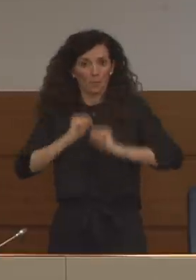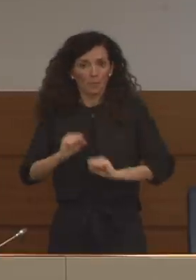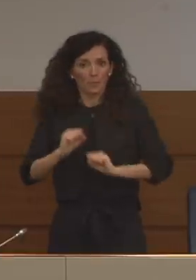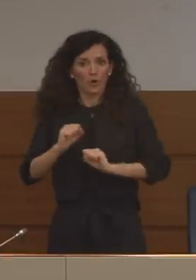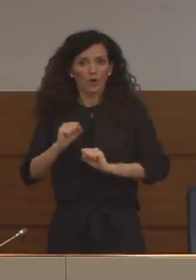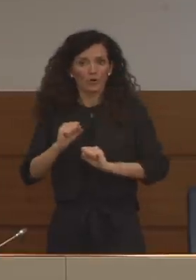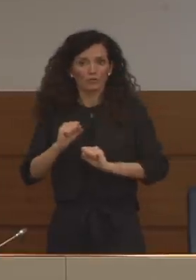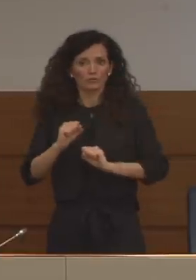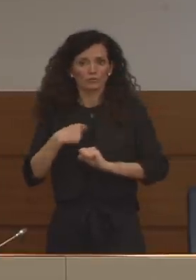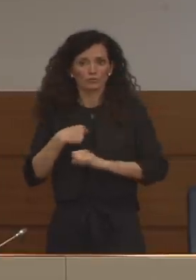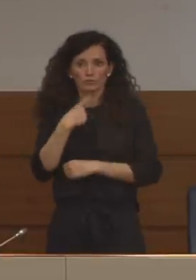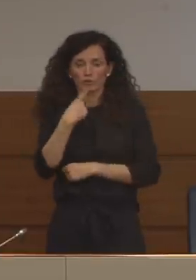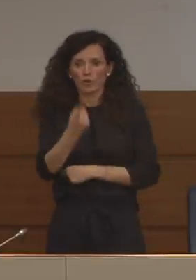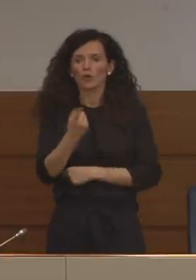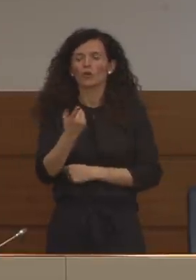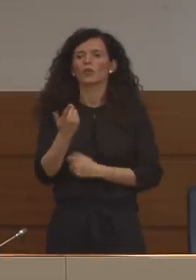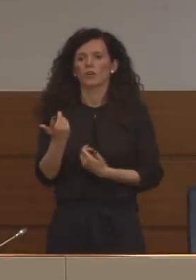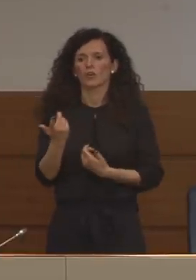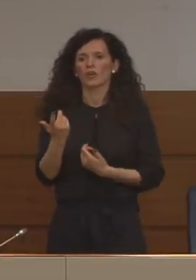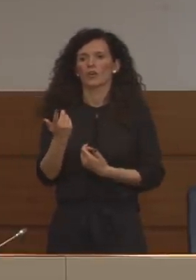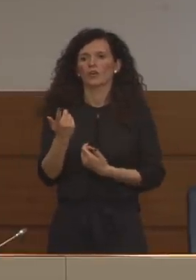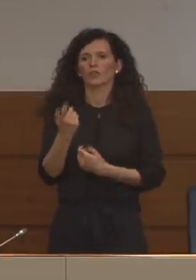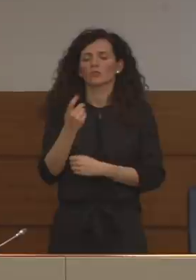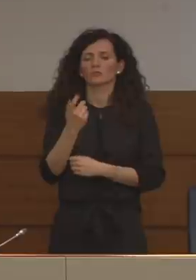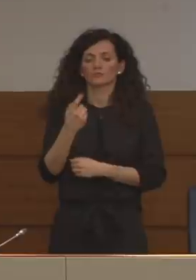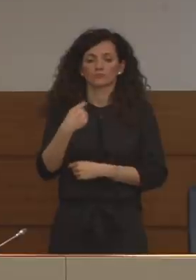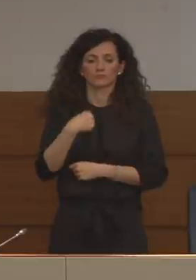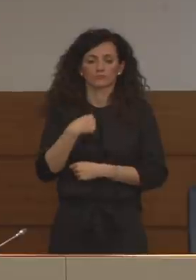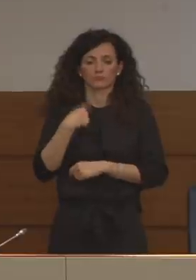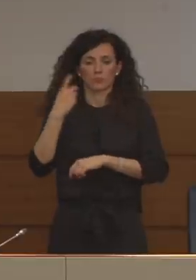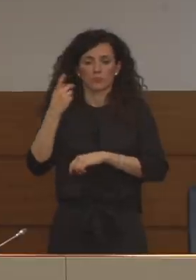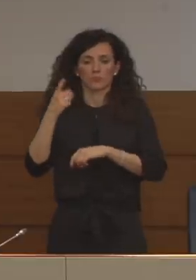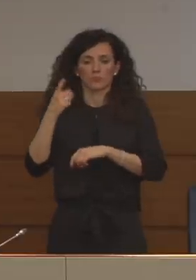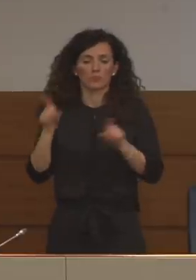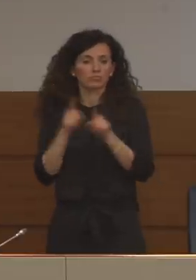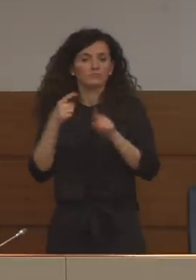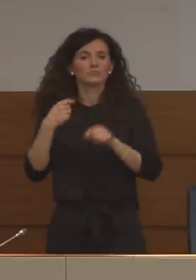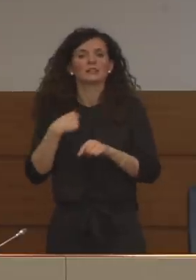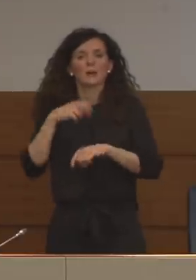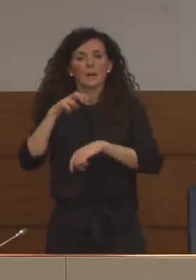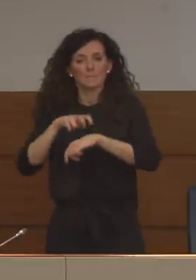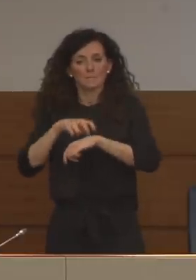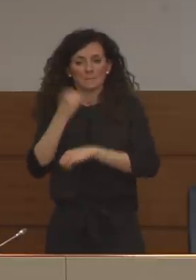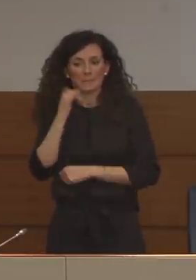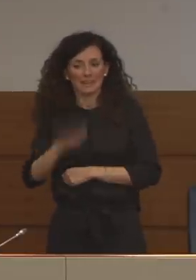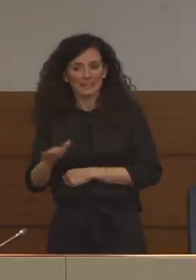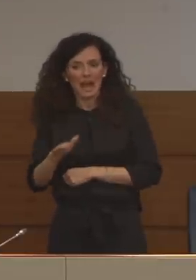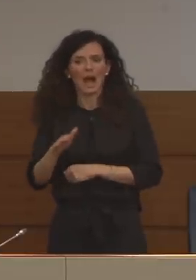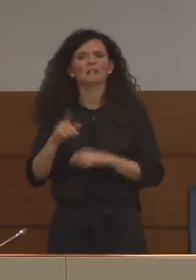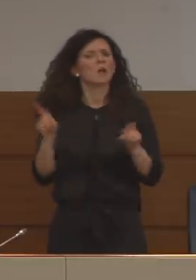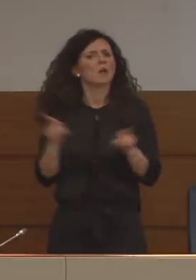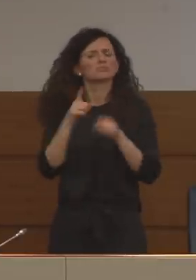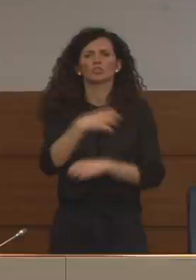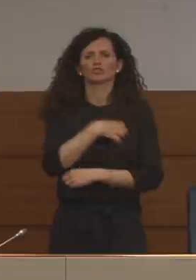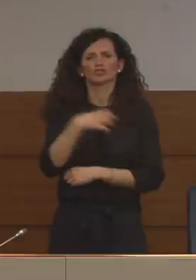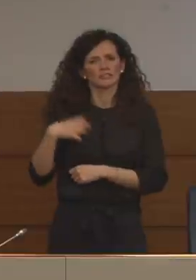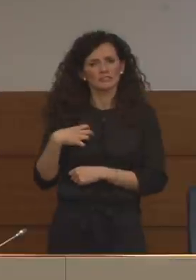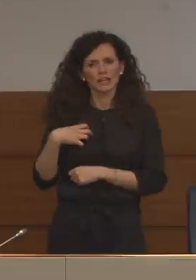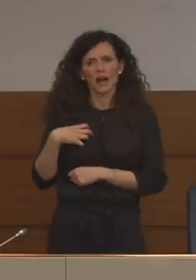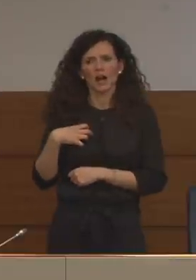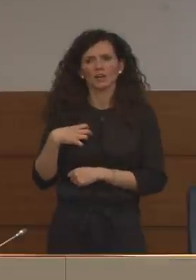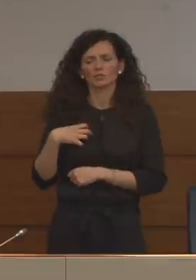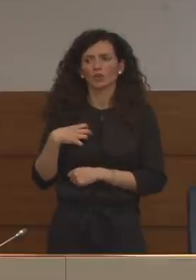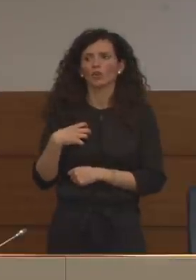medico e da un pediatra forse anche da scienziato la grande domanda è